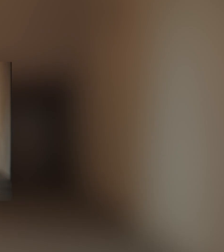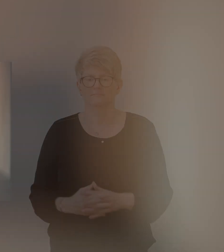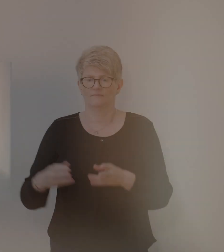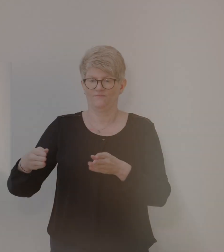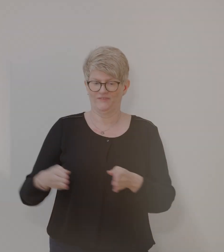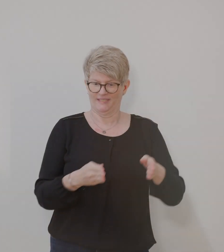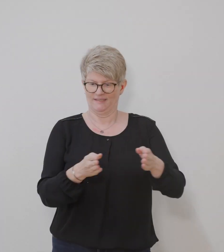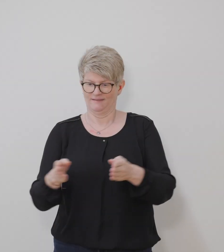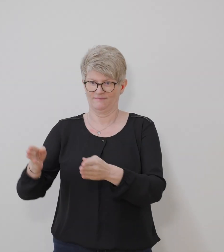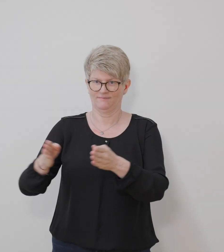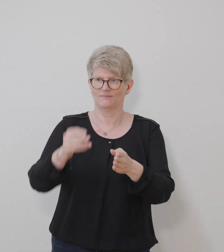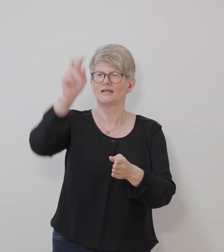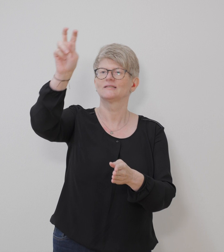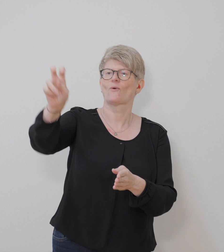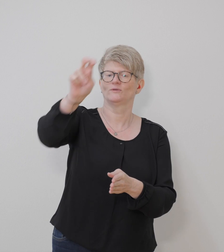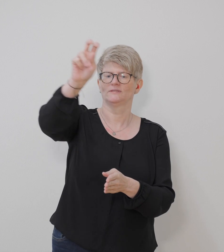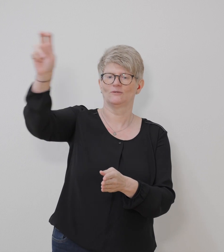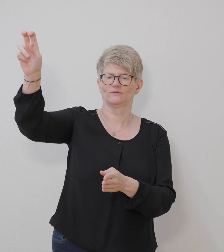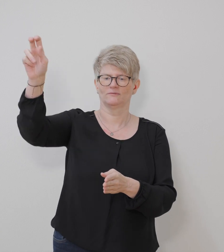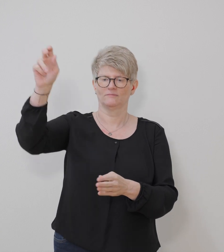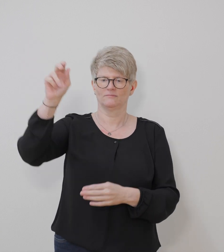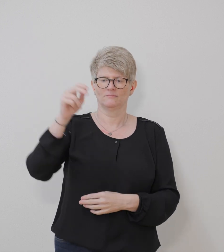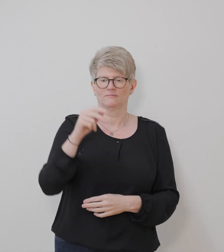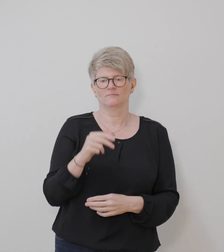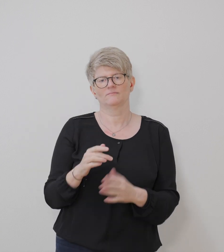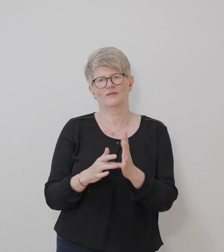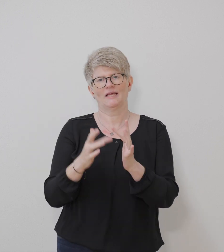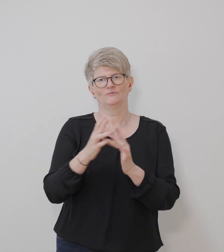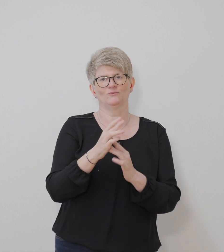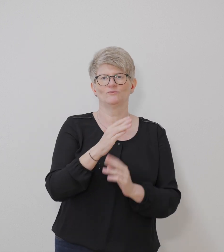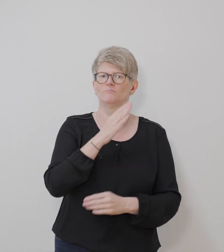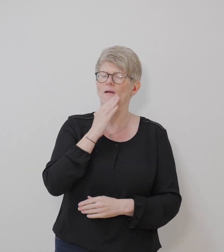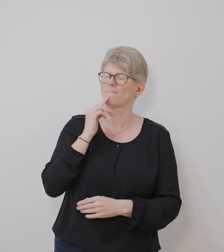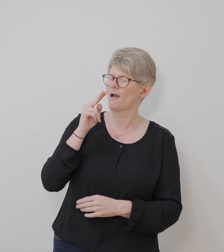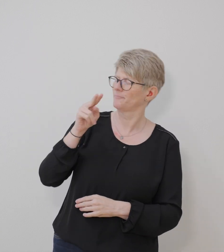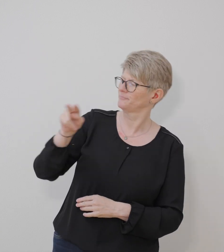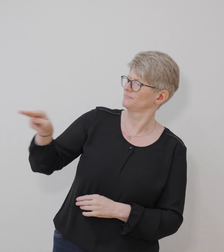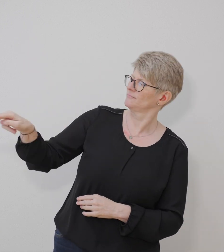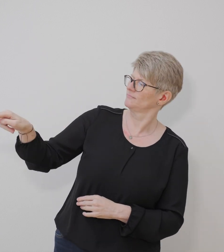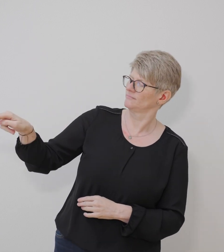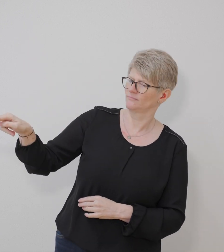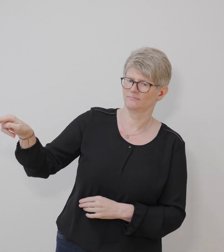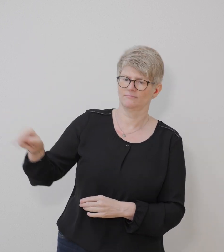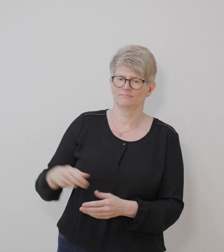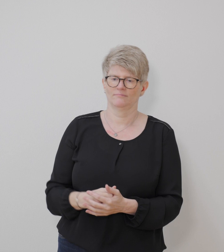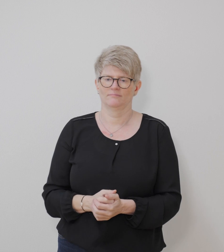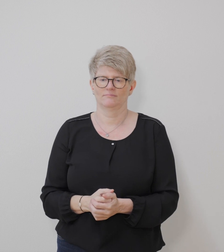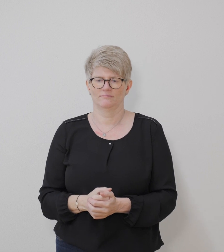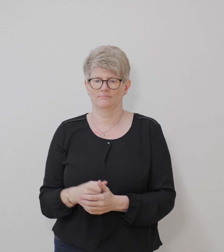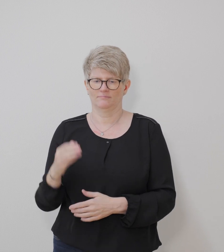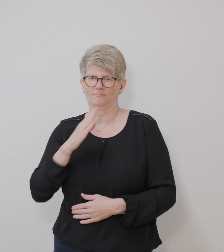33 Jahre sind vergangen. Nun erfüllt sich das Wort des Greisen Simeon auf dem Weg zur Kreuzigung und